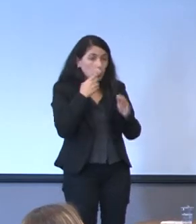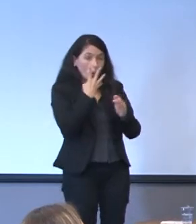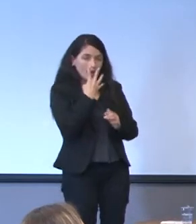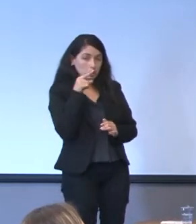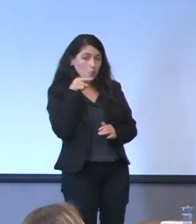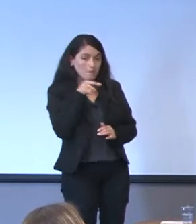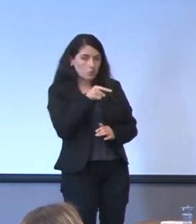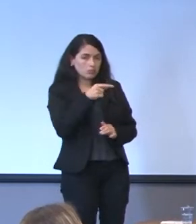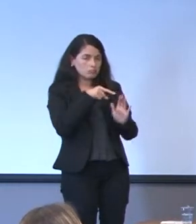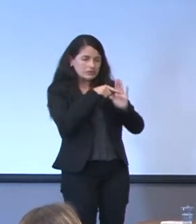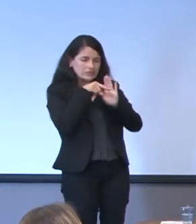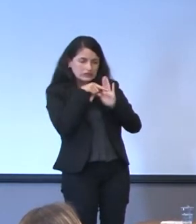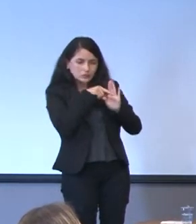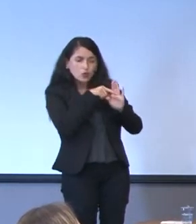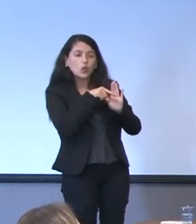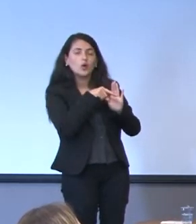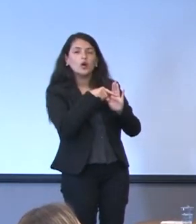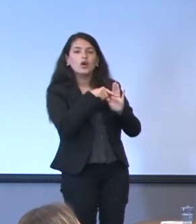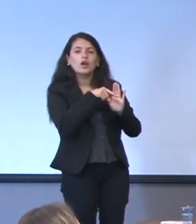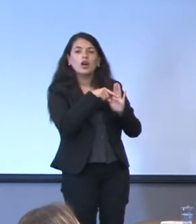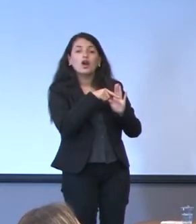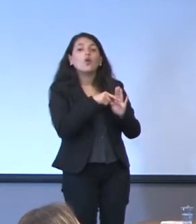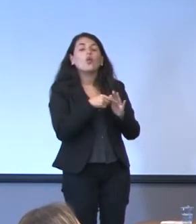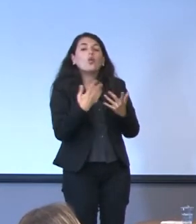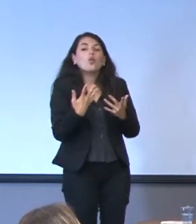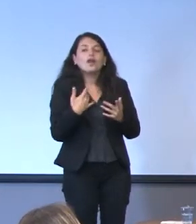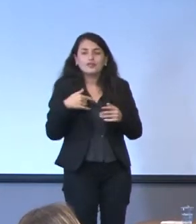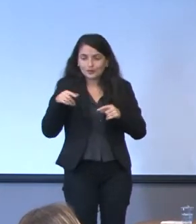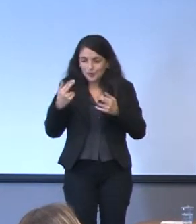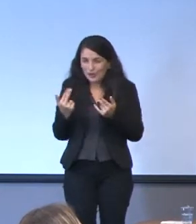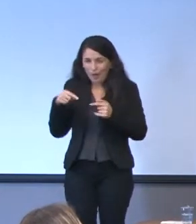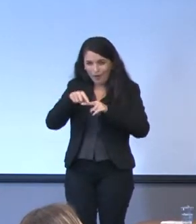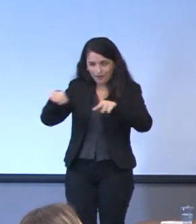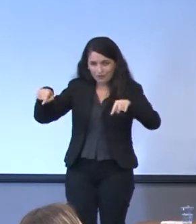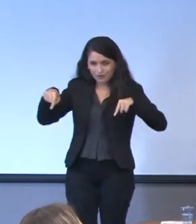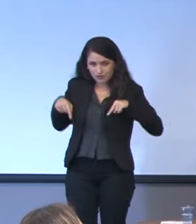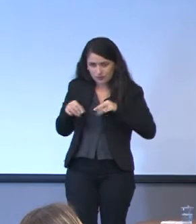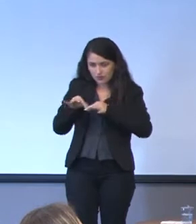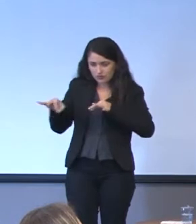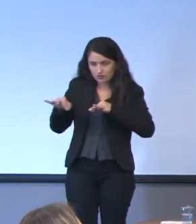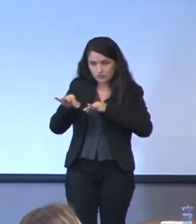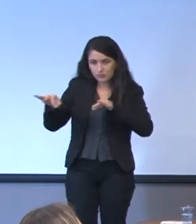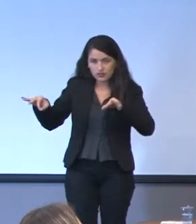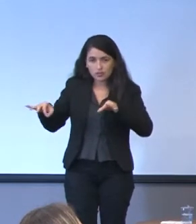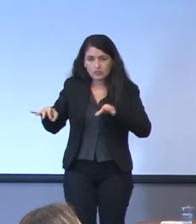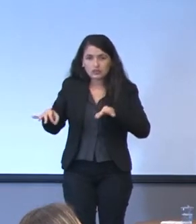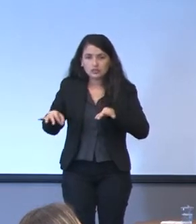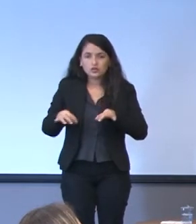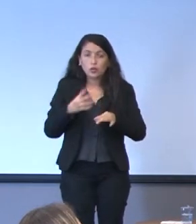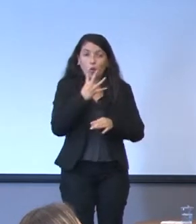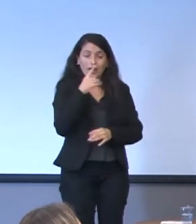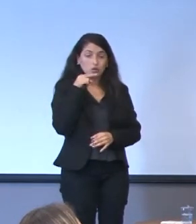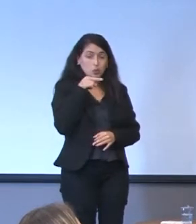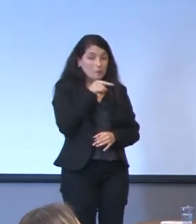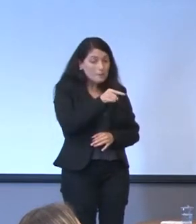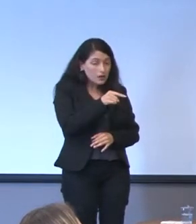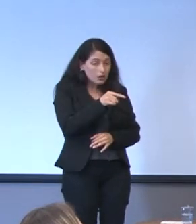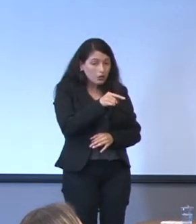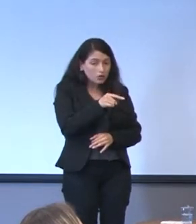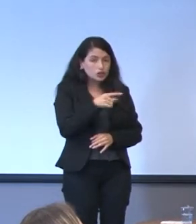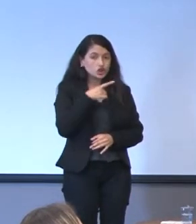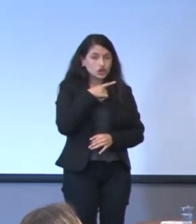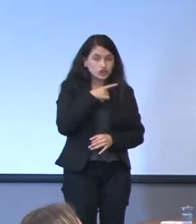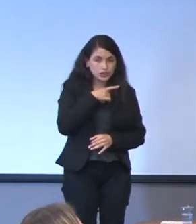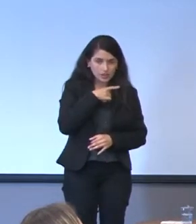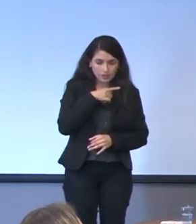E a resposta, o resultado dessa pesquisa foi que nenhum dos 4.000 pilotos